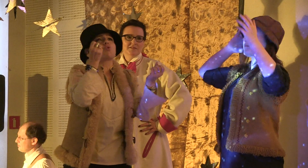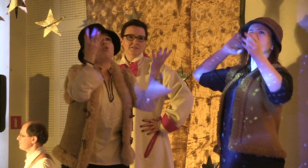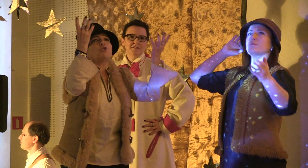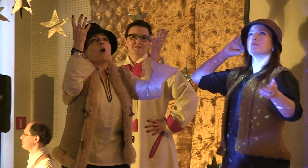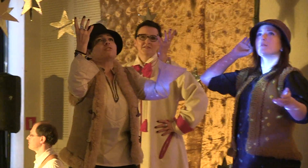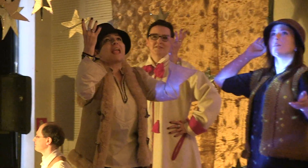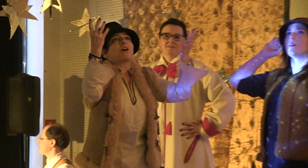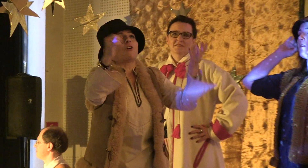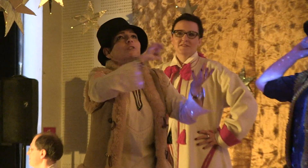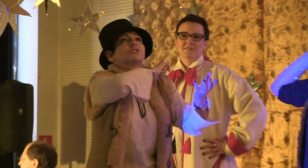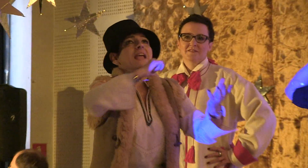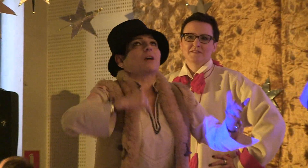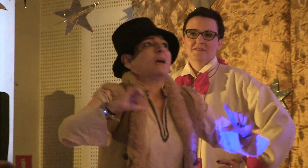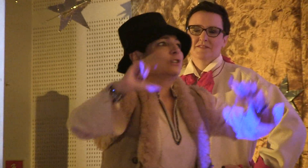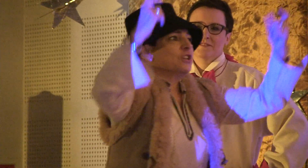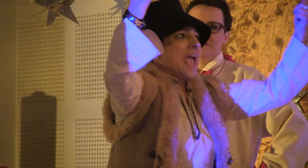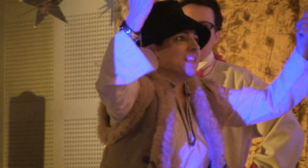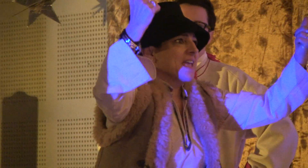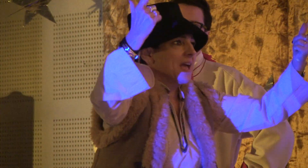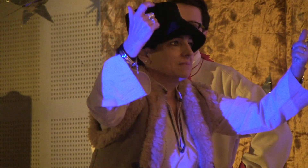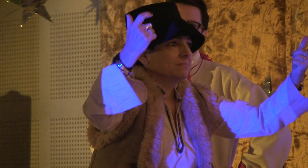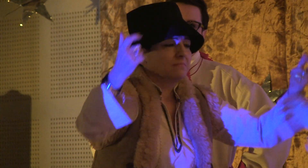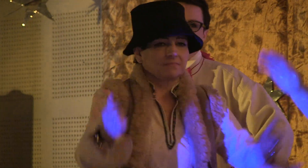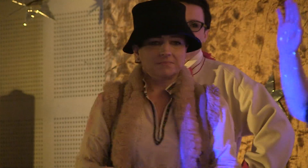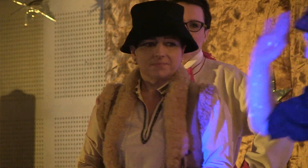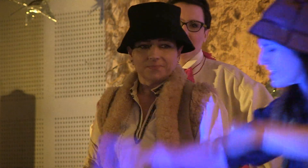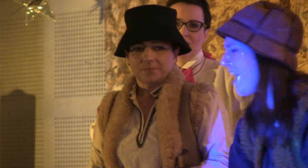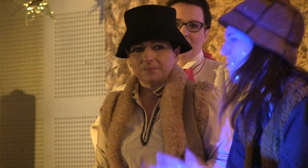dziwnego, niezwykłego się dzieje.